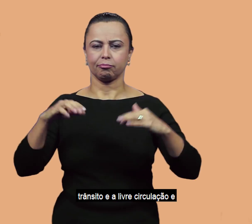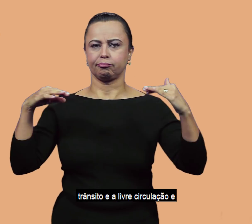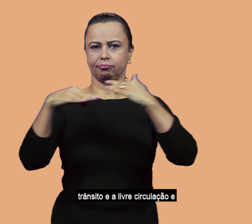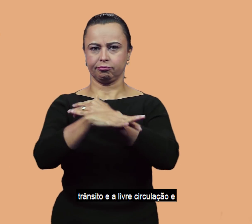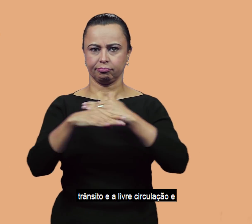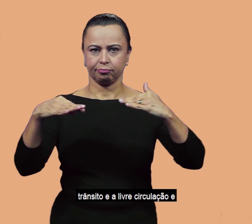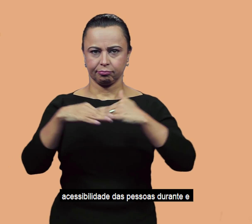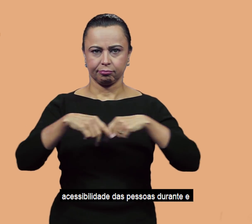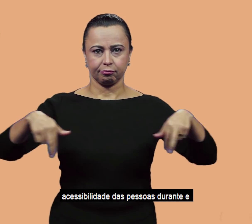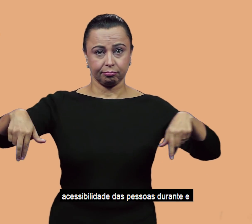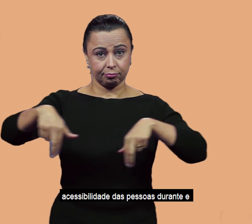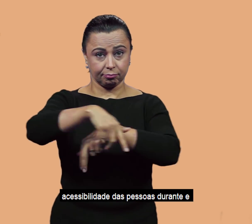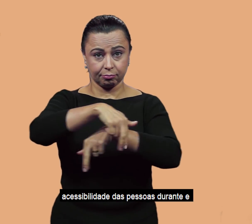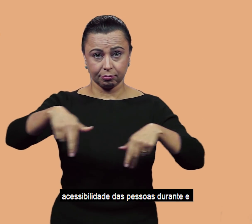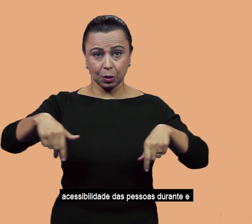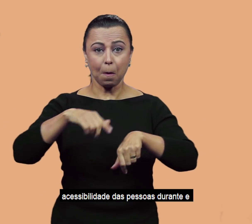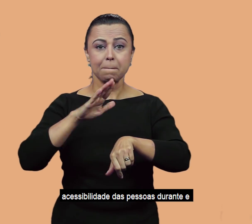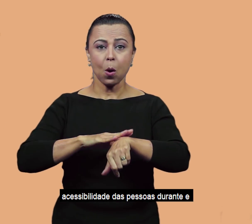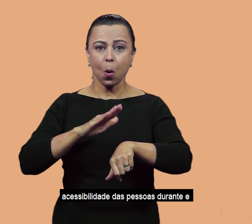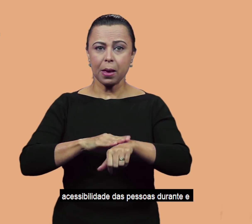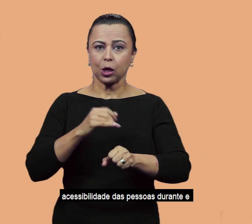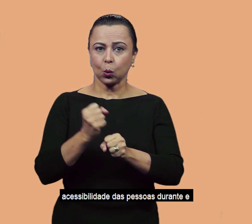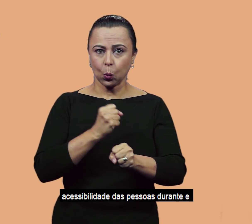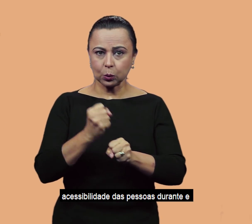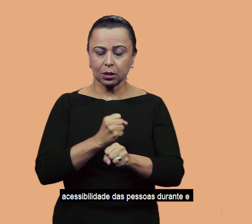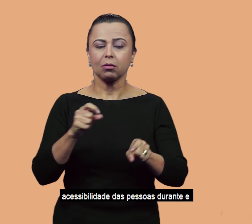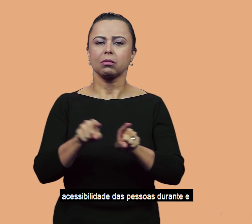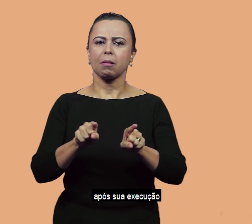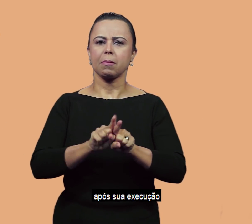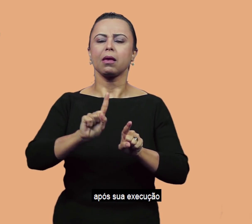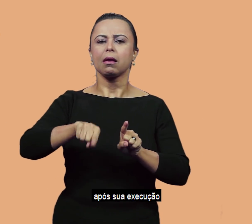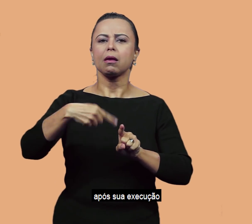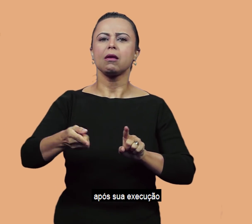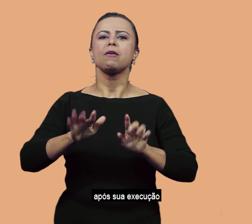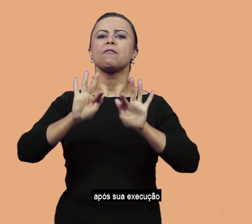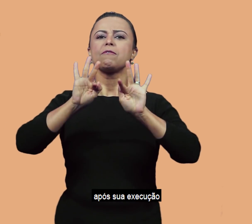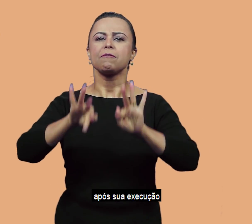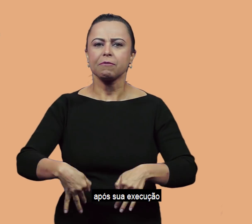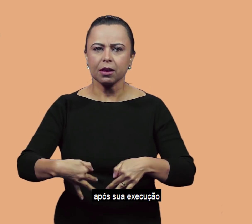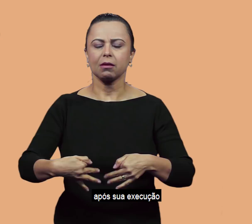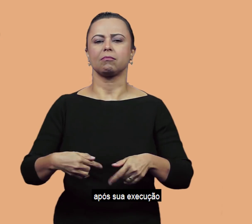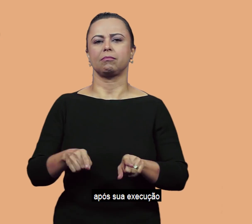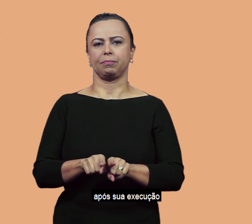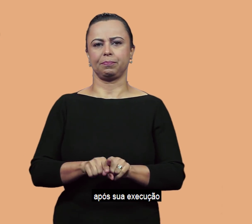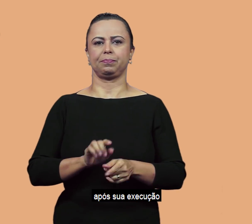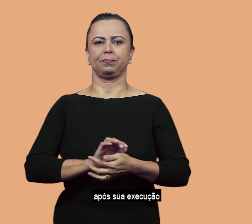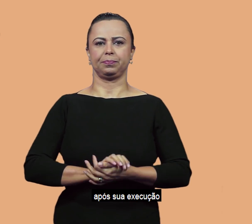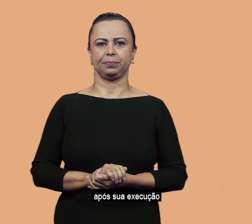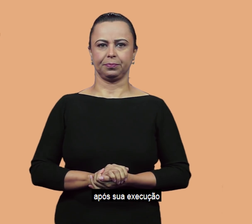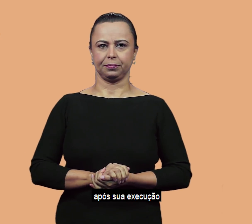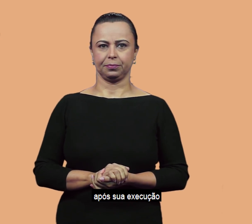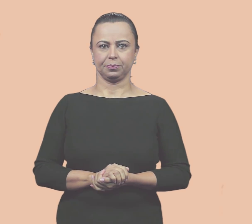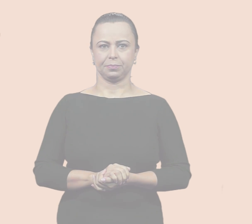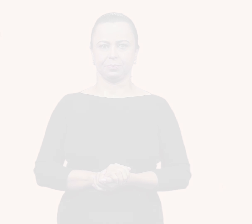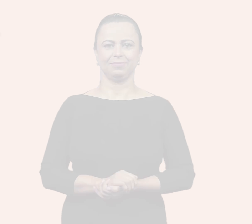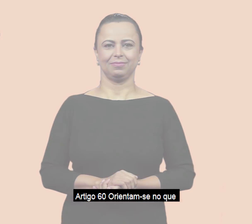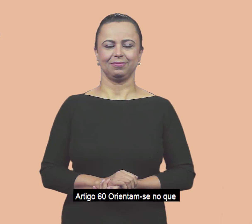e acessibilidade das pessoas durante e após sua execução artigo